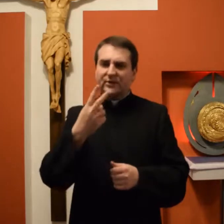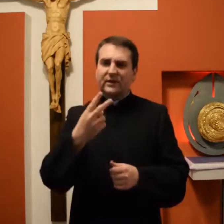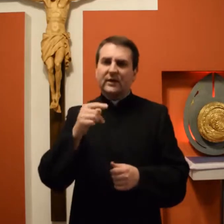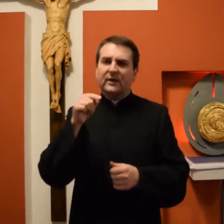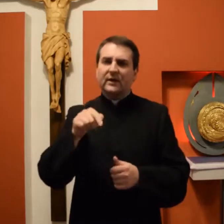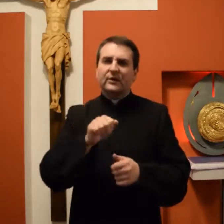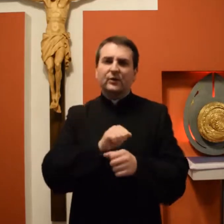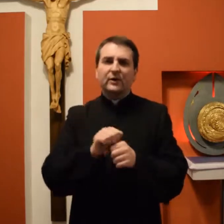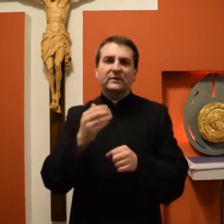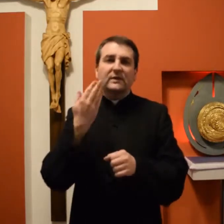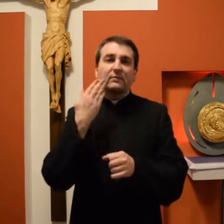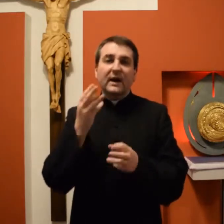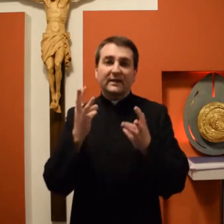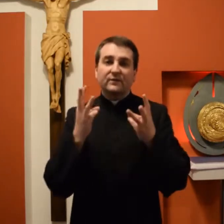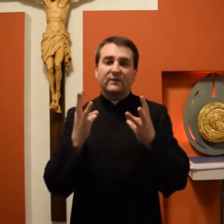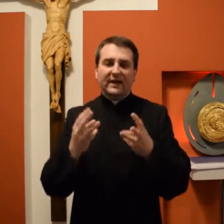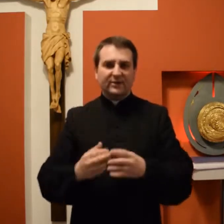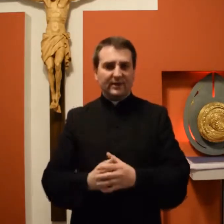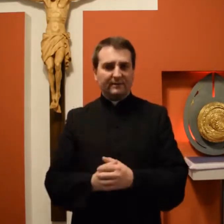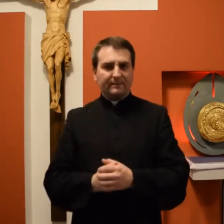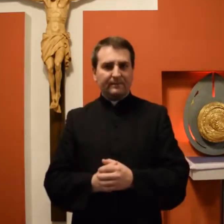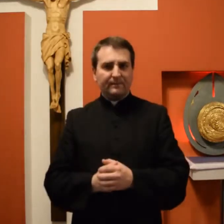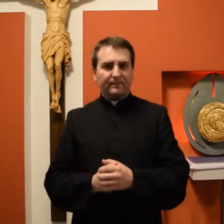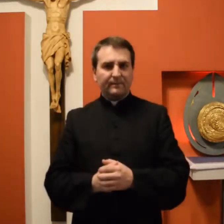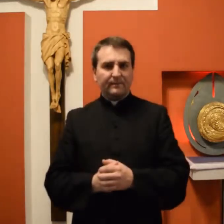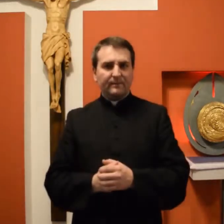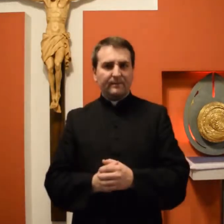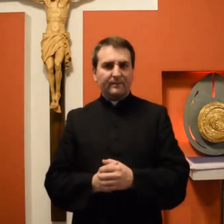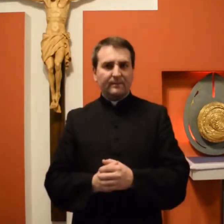Zobaczcie, to jest bardzo ważne.